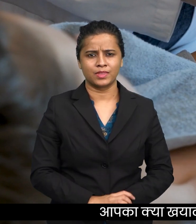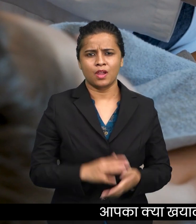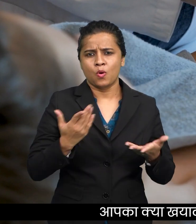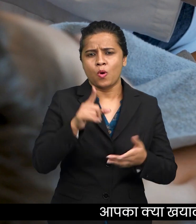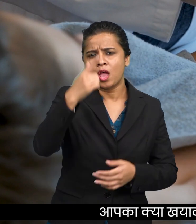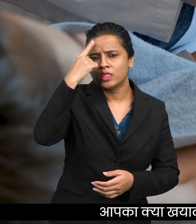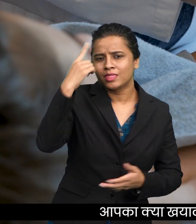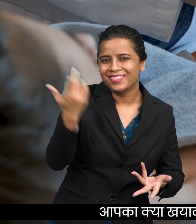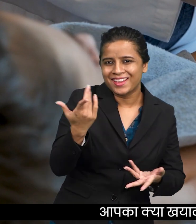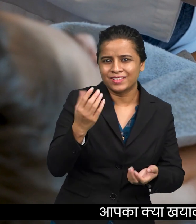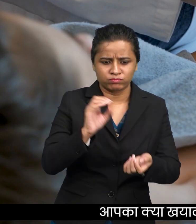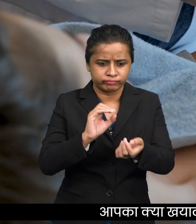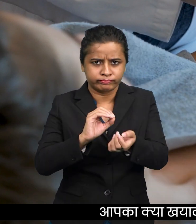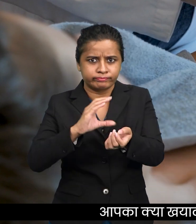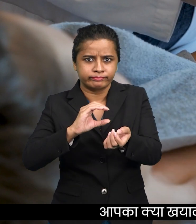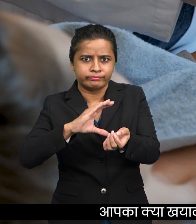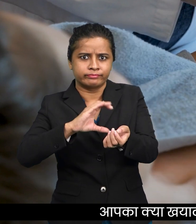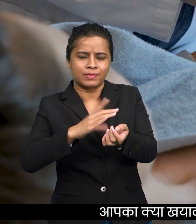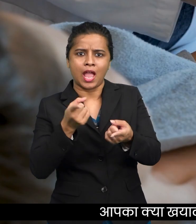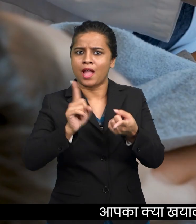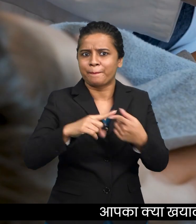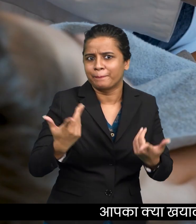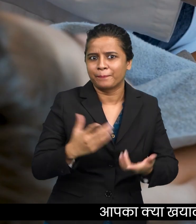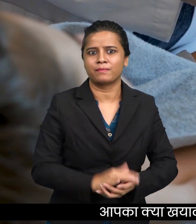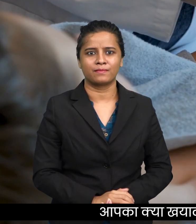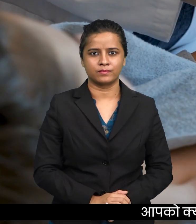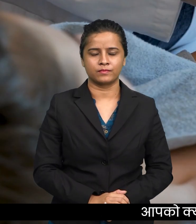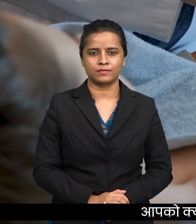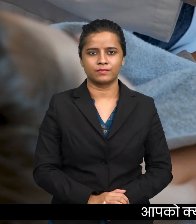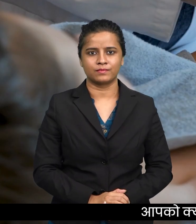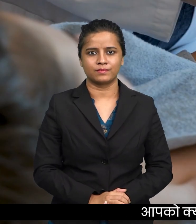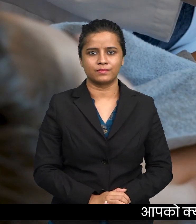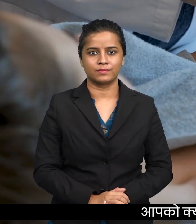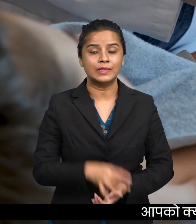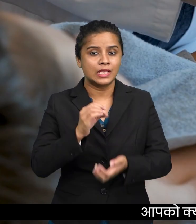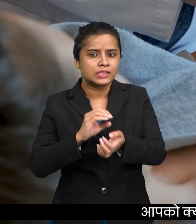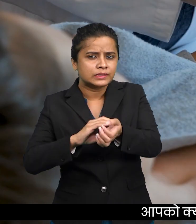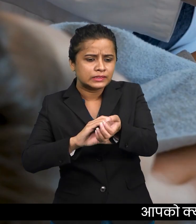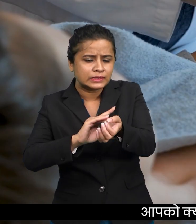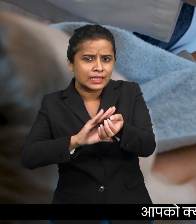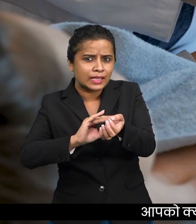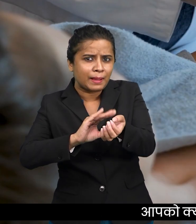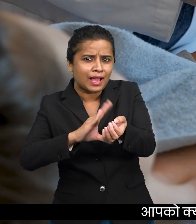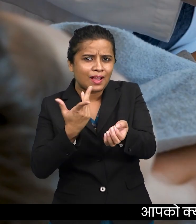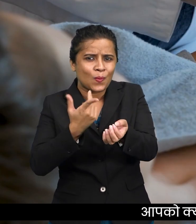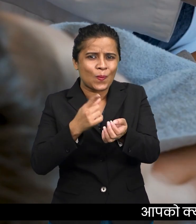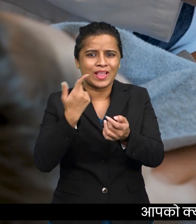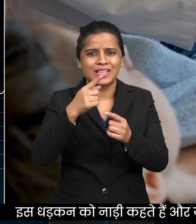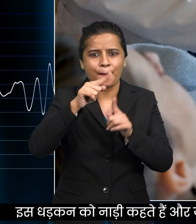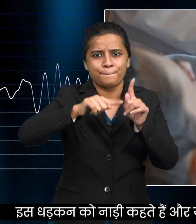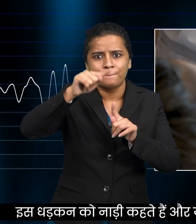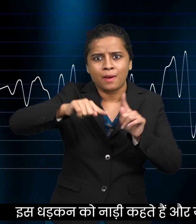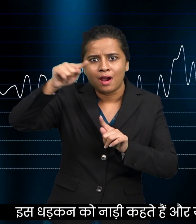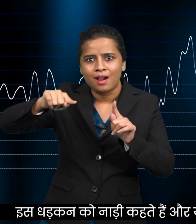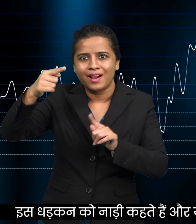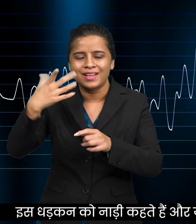आपका क्या ख्याल है कि ये धड़कन क्यों हो रहा है? आपको क्यों लगता है कि ये धड़कन है?